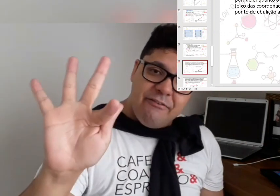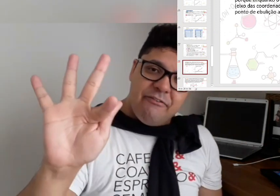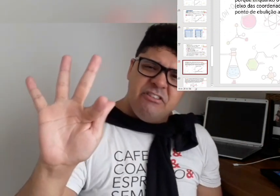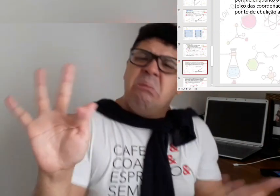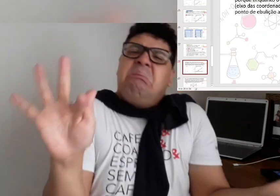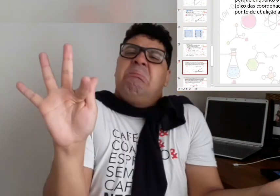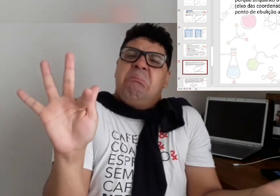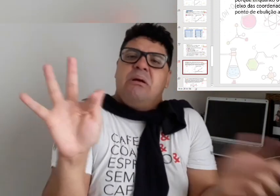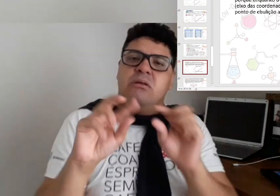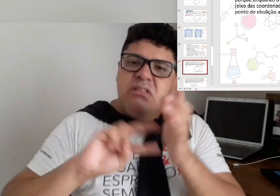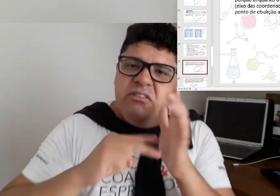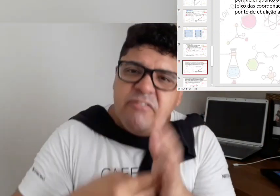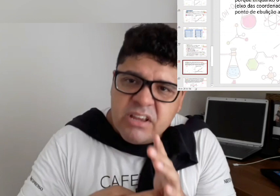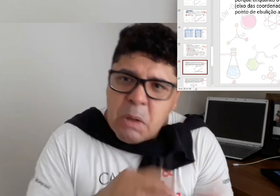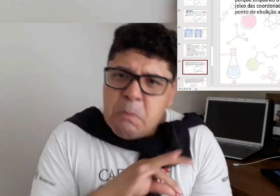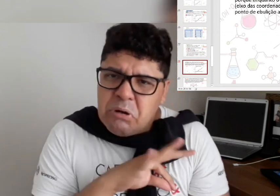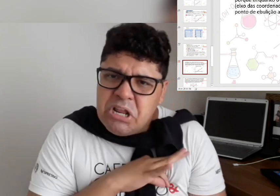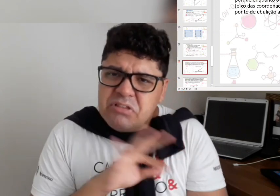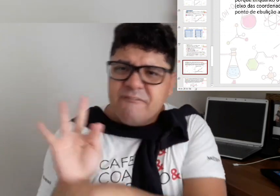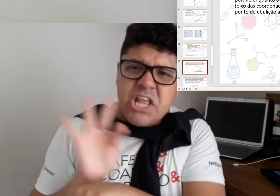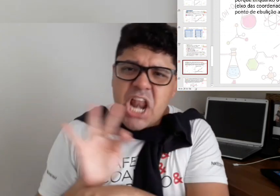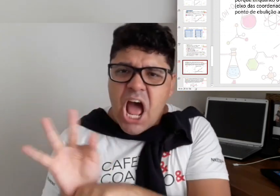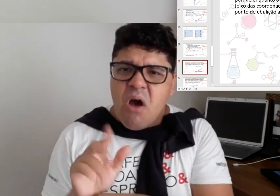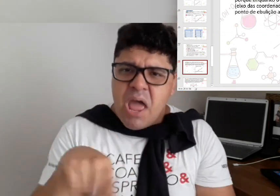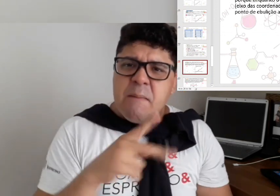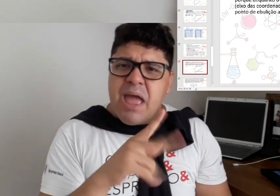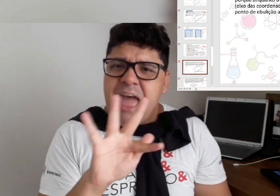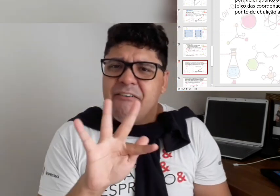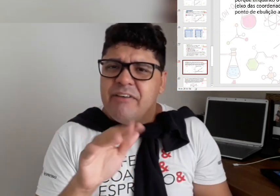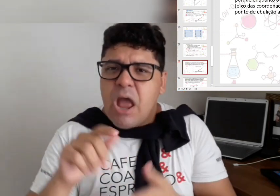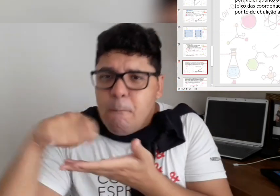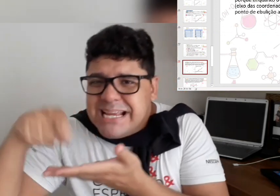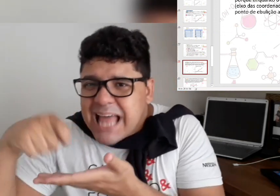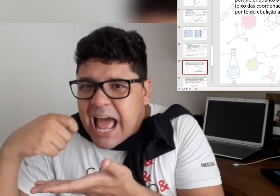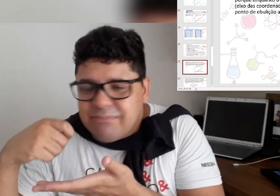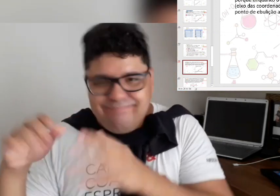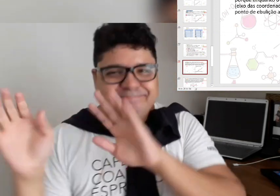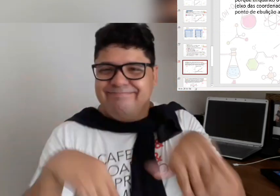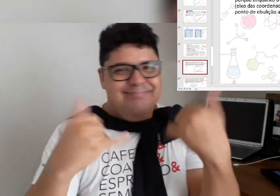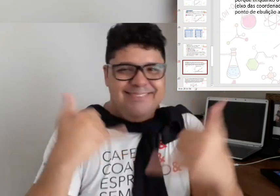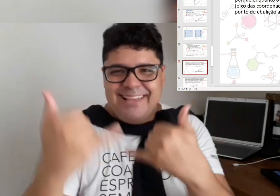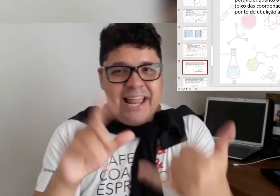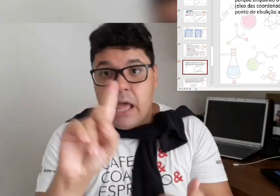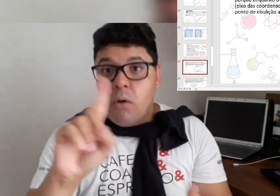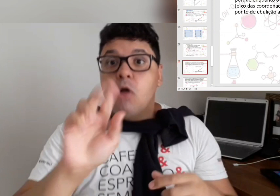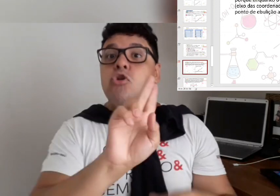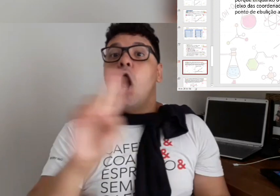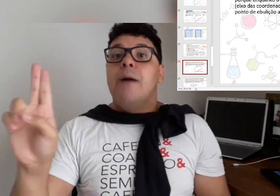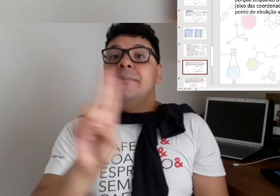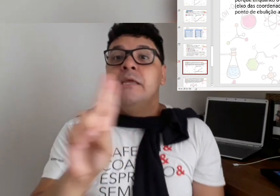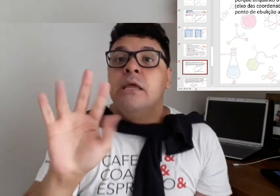Polícia Federal, tá? O PF é ponto de fusão, tá? Então, o ponto de